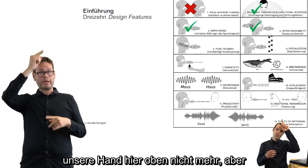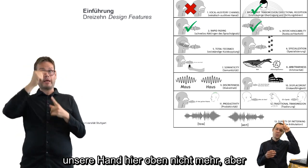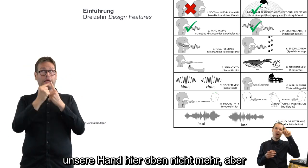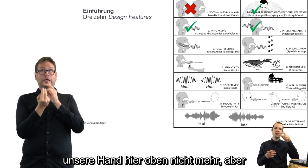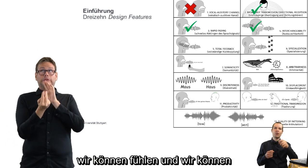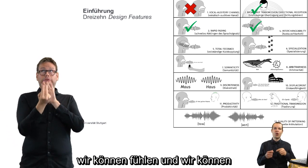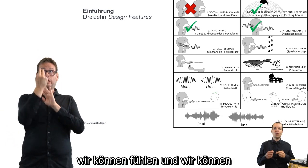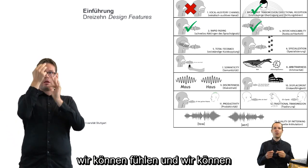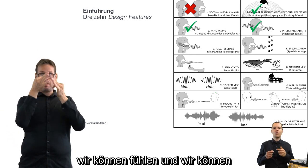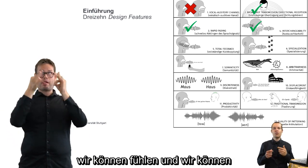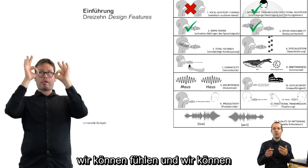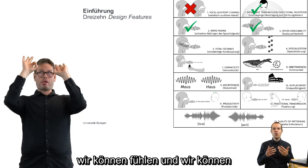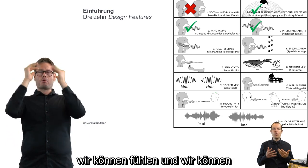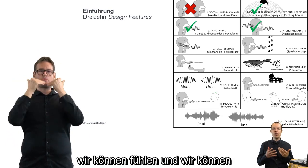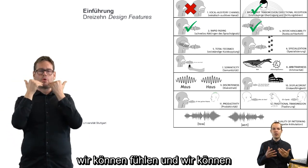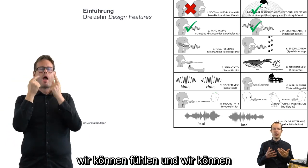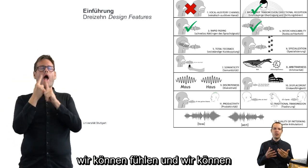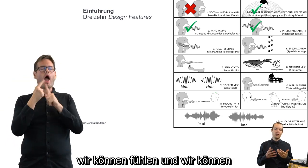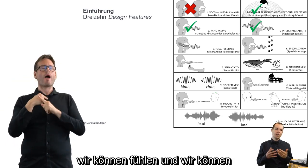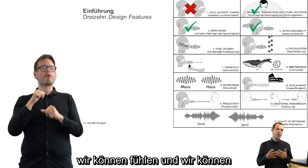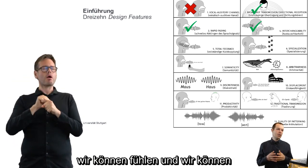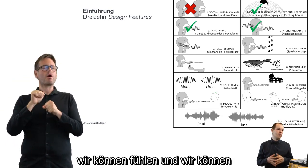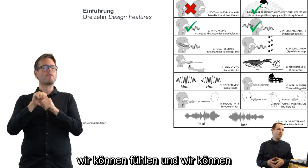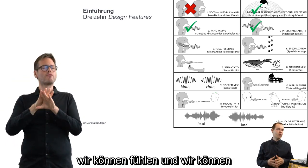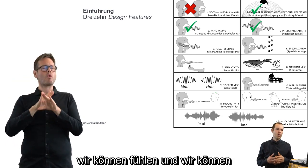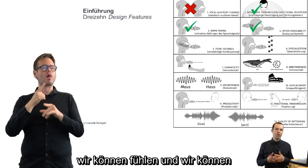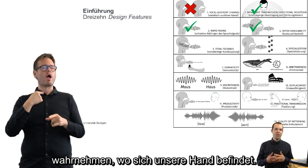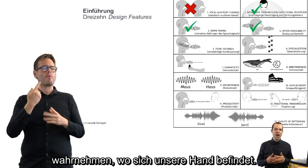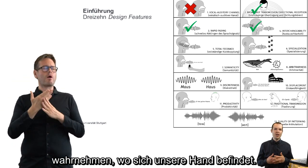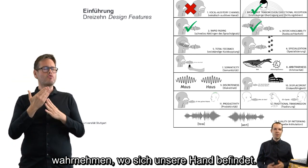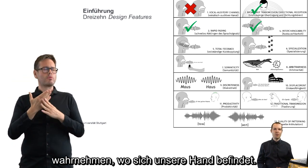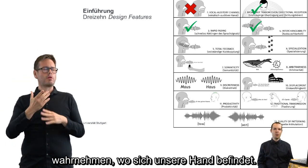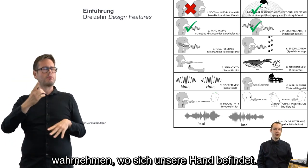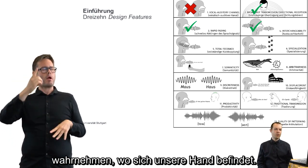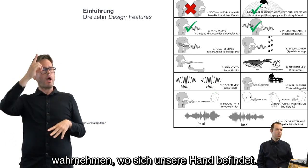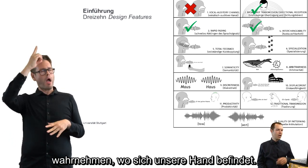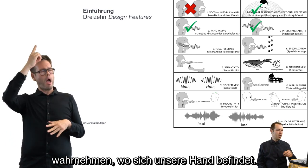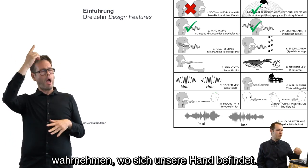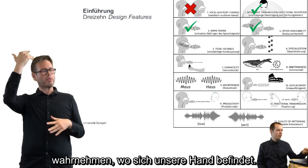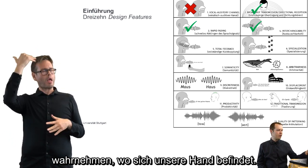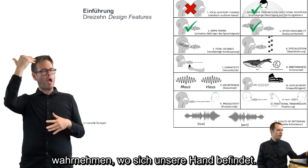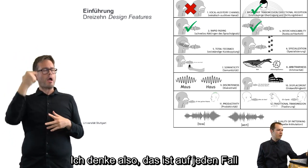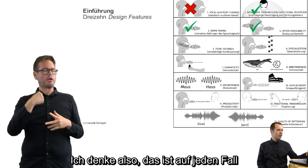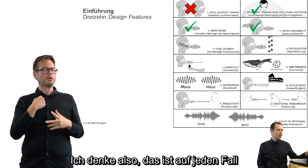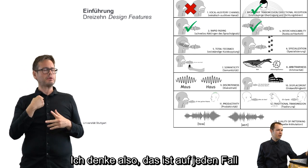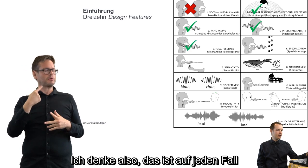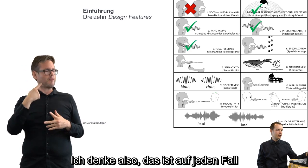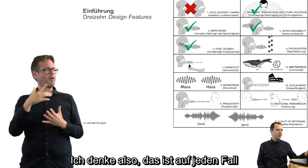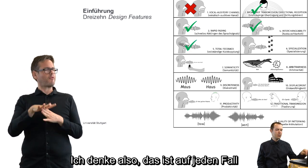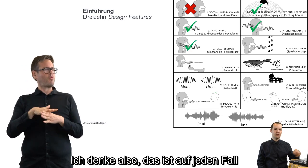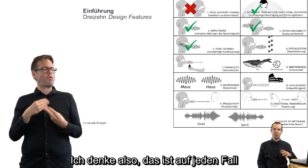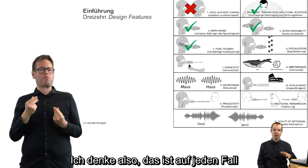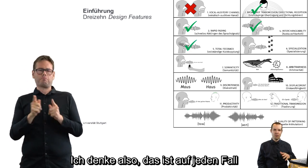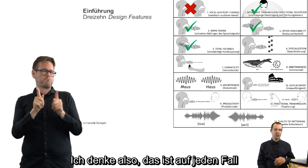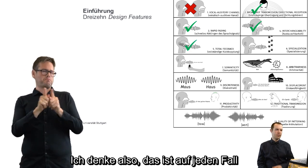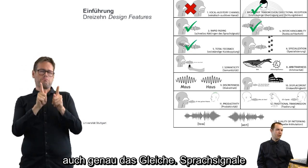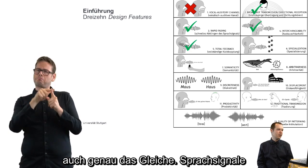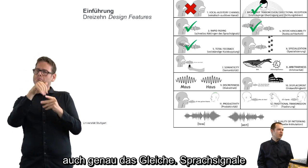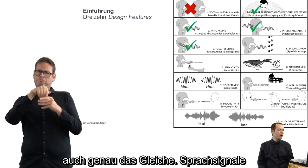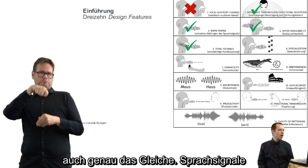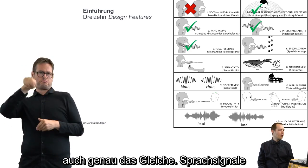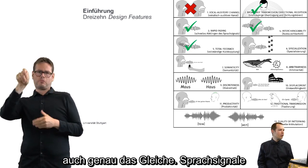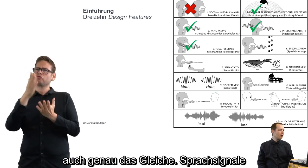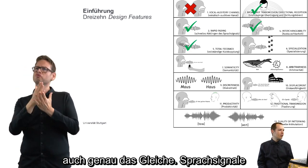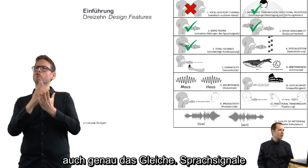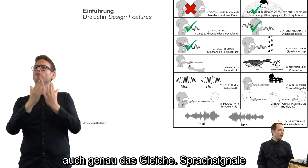Hand hier oben nicht mehr, aber wir können fühlen und wir können wahrnehmen, wo sich unsere Hand befindet. Ich denke, das ist also auf jeden